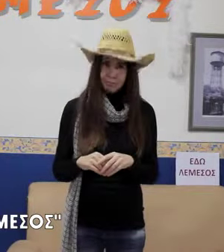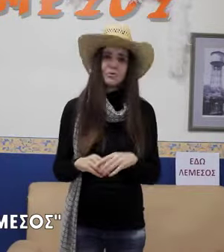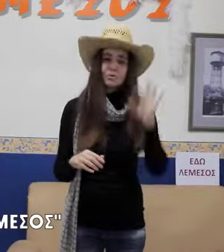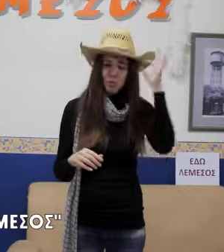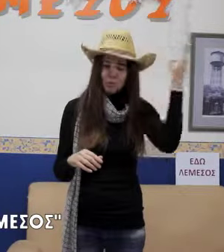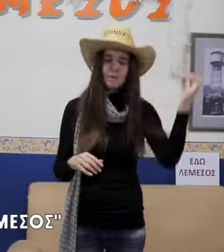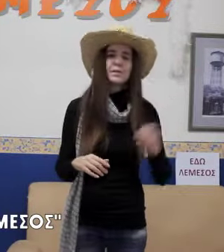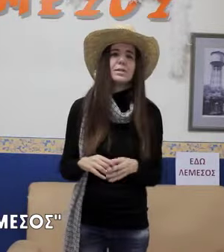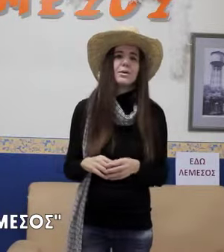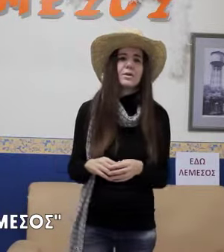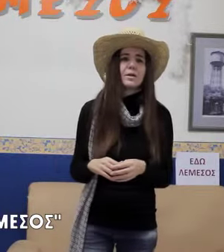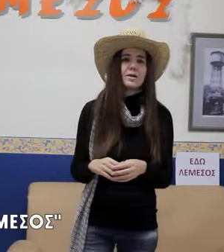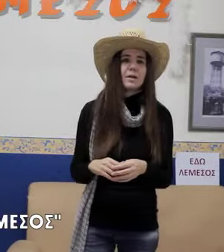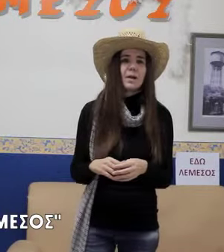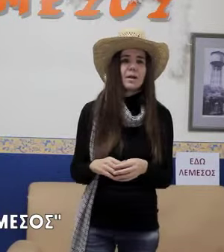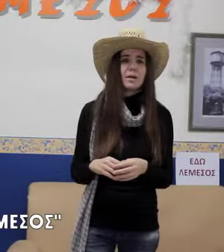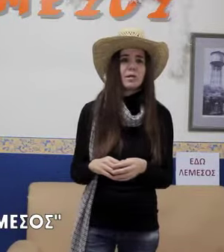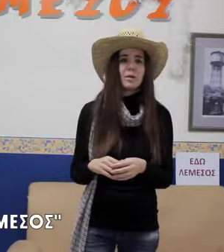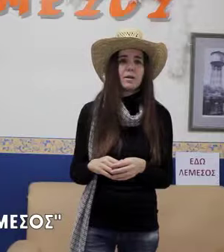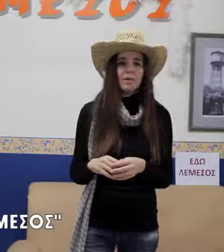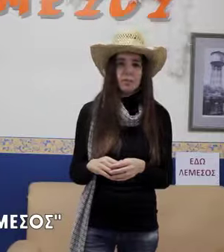των ονείρων και η Έλενα Σολέα